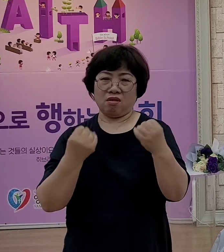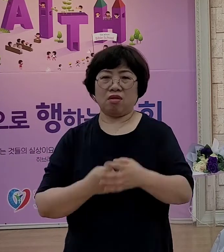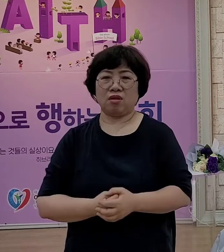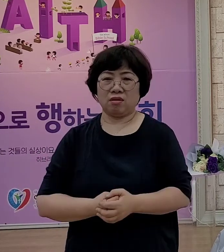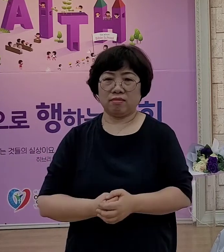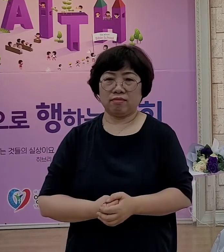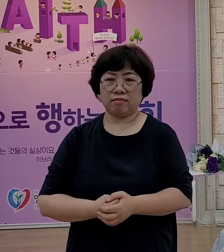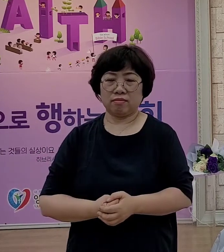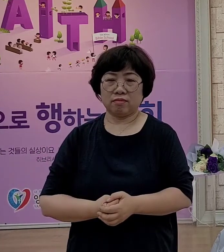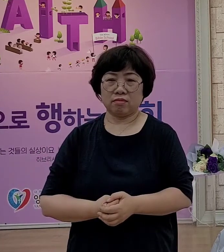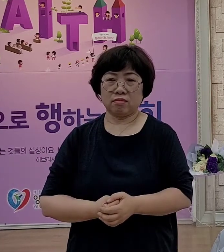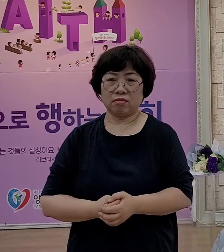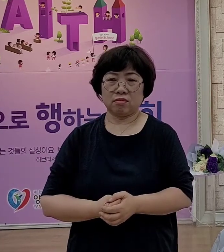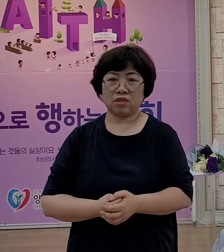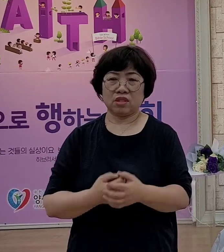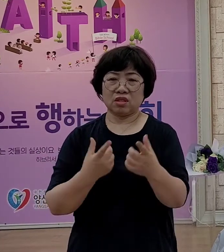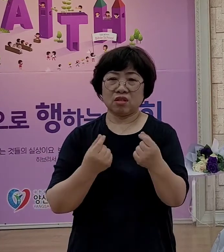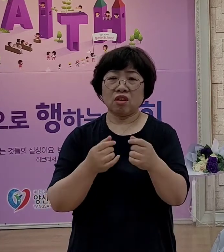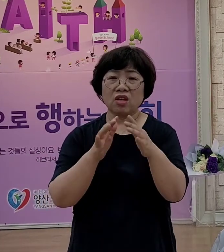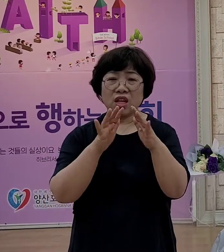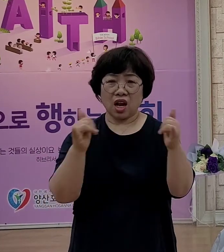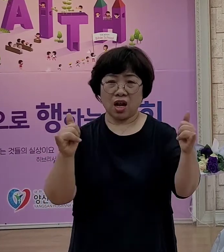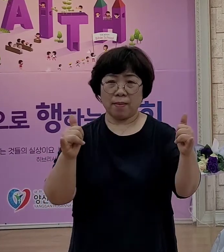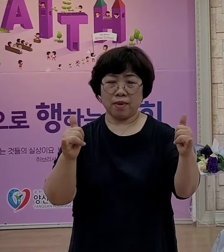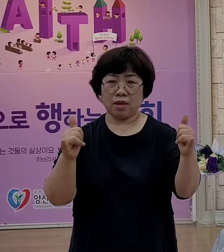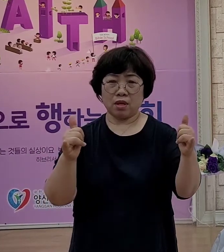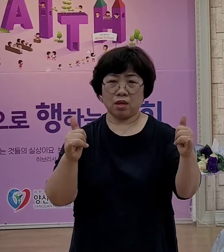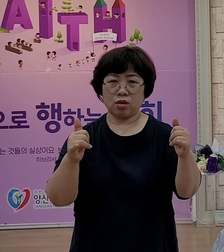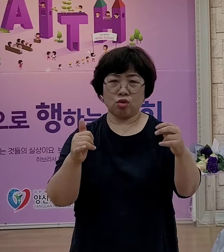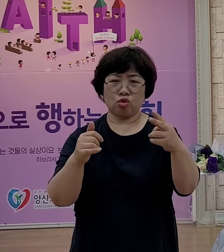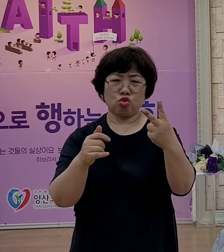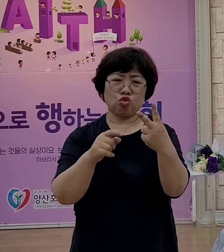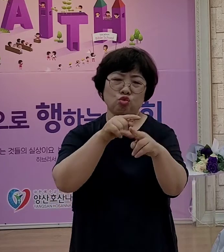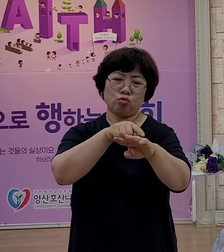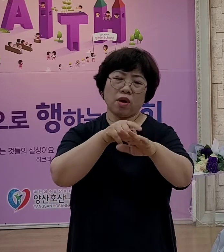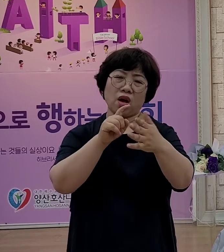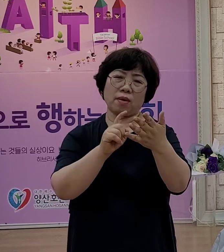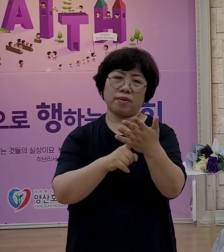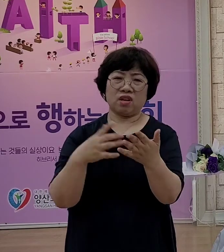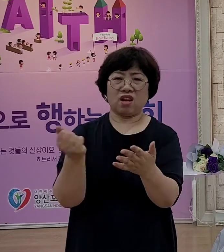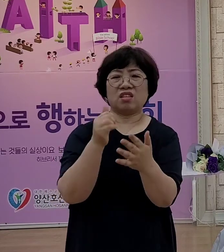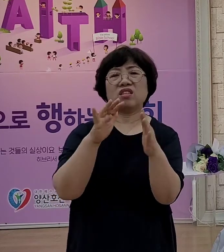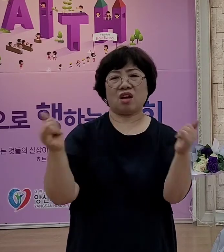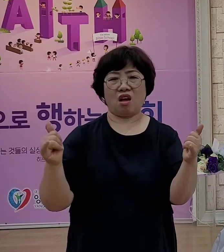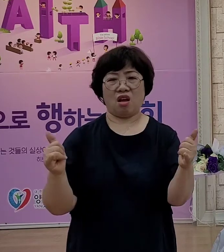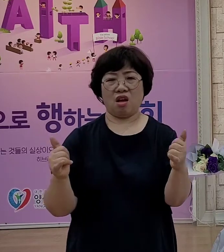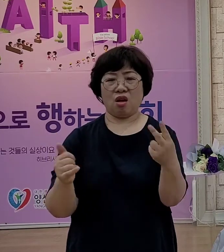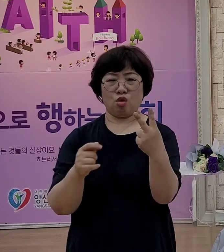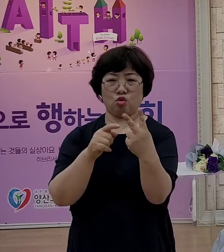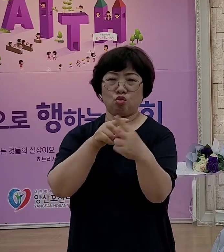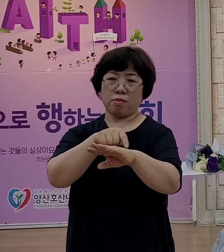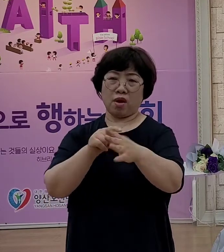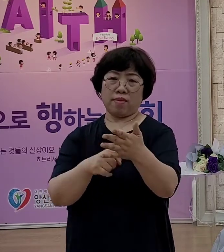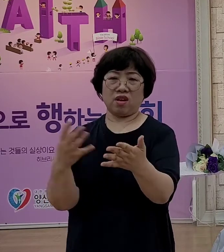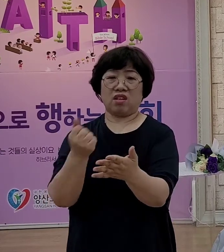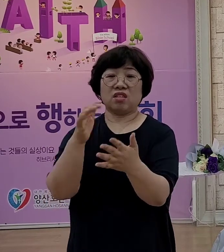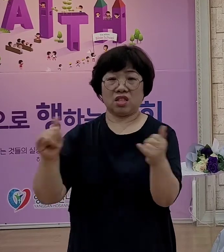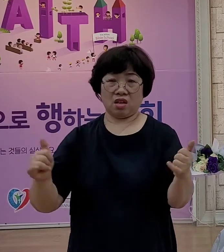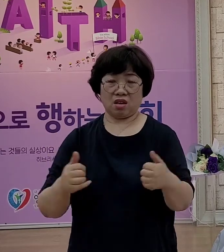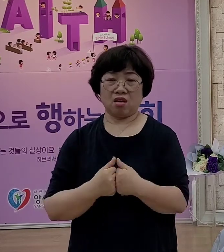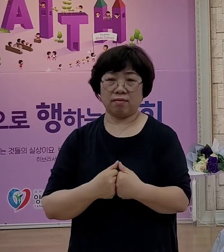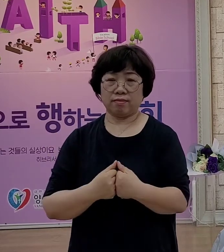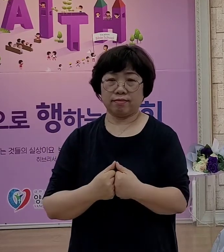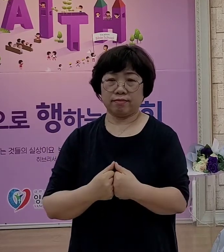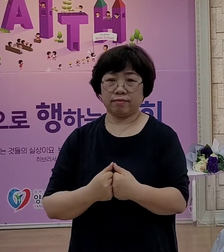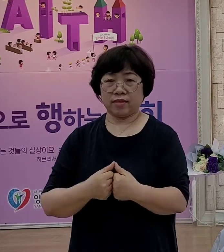그 사람은요, 미안하지만 두 마음을 품은 자예요. 두 마음을 품은